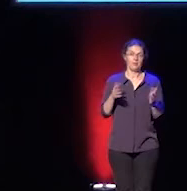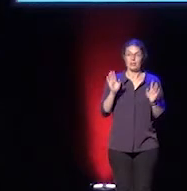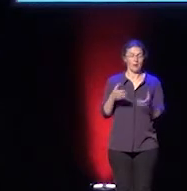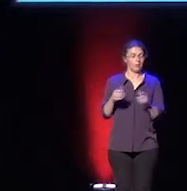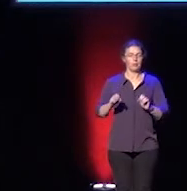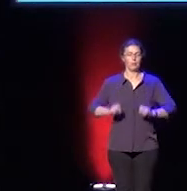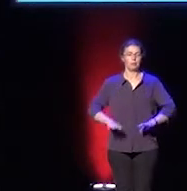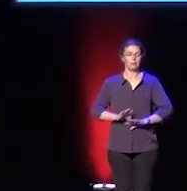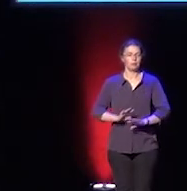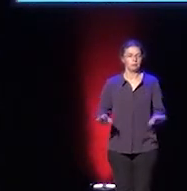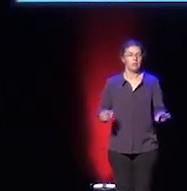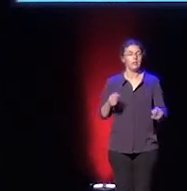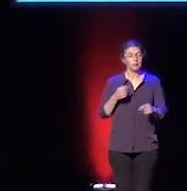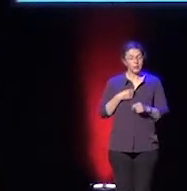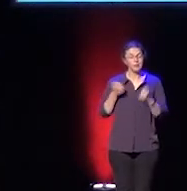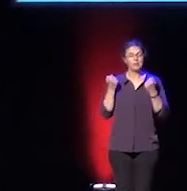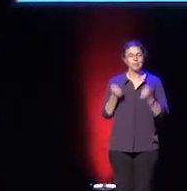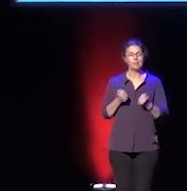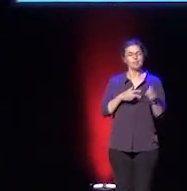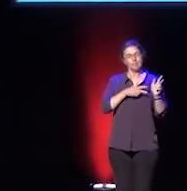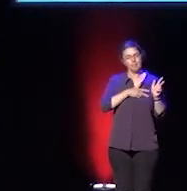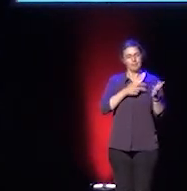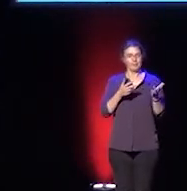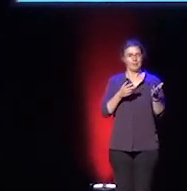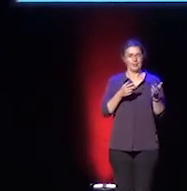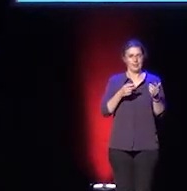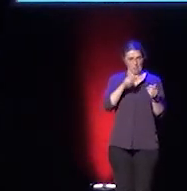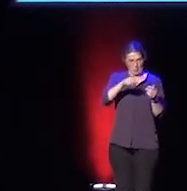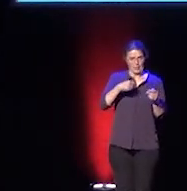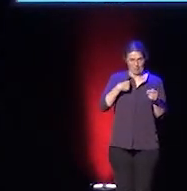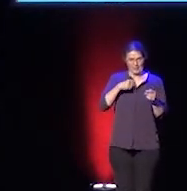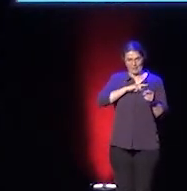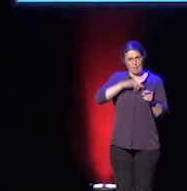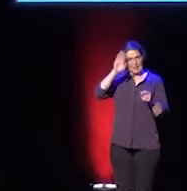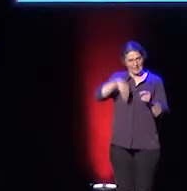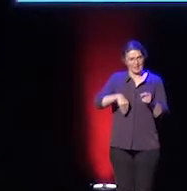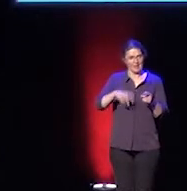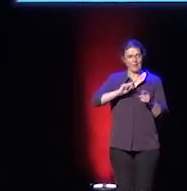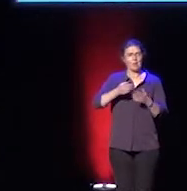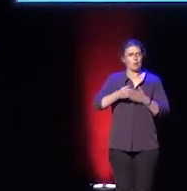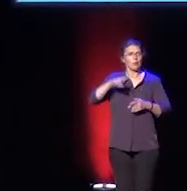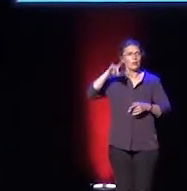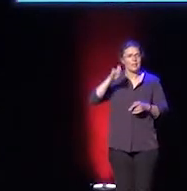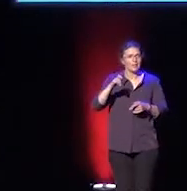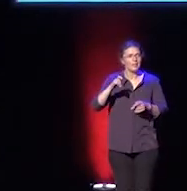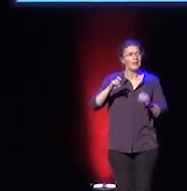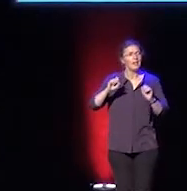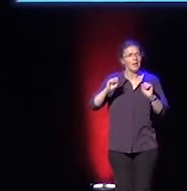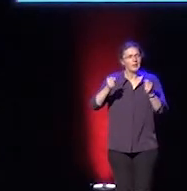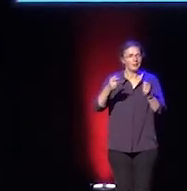nicht nachlassen dürfen. Und ich kann hier versichern, diejenigen, die ich kenne, die im SOVD aktiv sind, werden auch